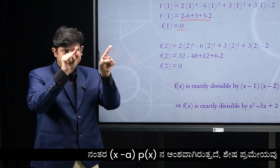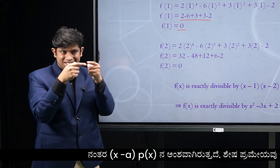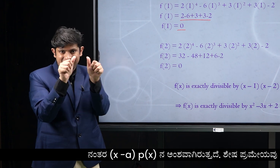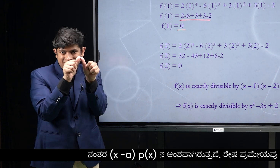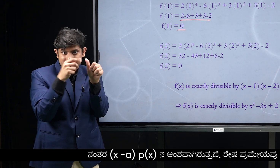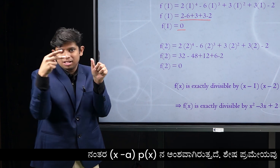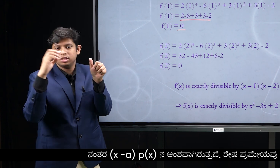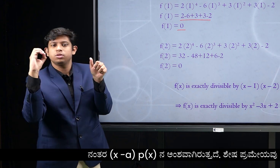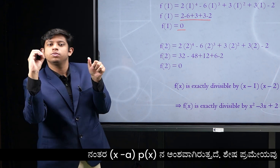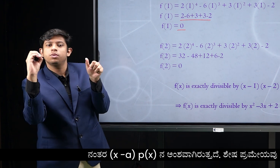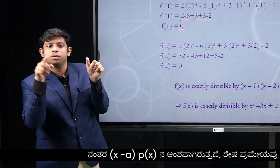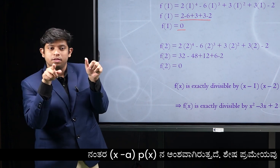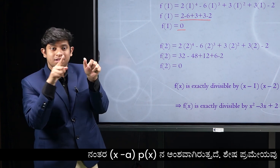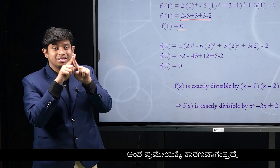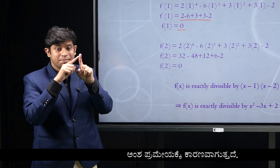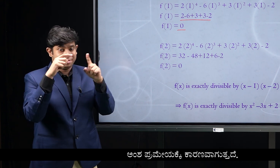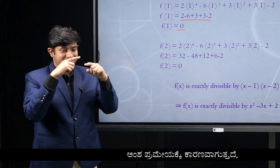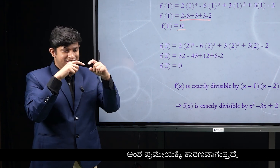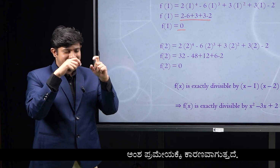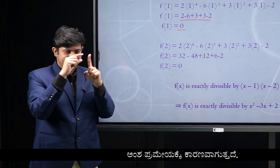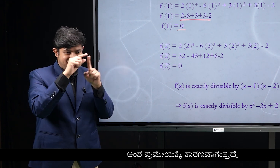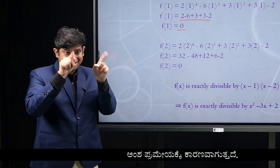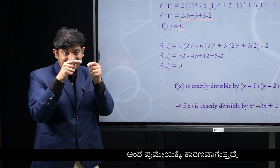ನ ಅಂಶವಾಗಿರುತ್ತೆ. ಶೇಷ ಪ್ರಮೇಯವು ಅಂಶ ಪ್ರಮೇಯಕ್ಕೆ ಕಾರಣವಾಗುತ್ತೆ.